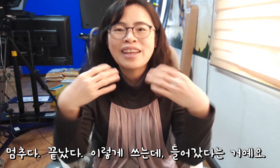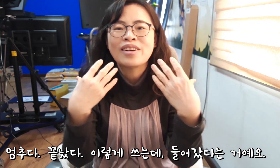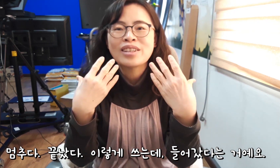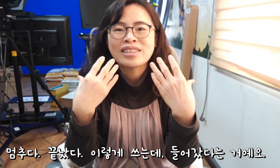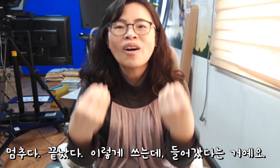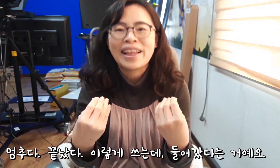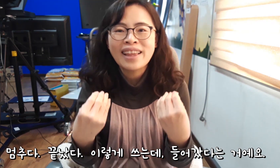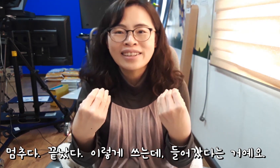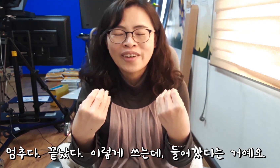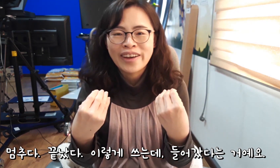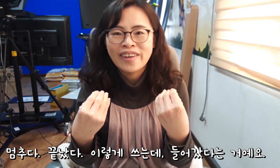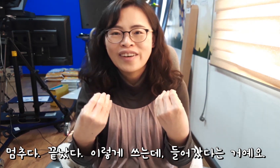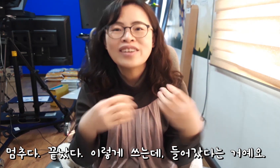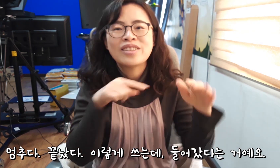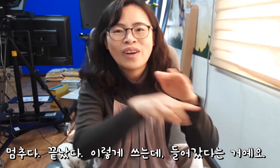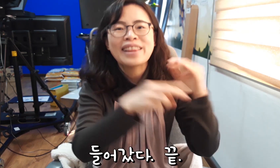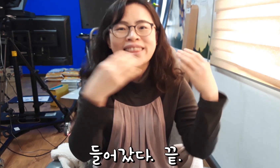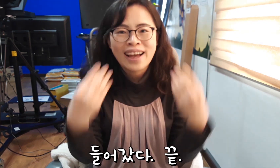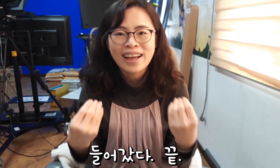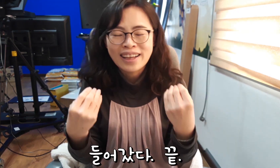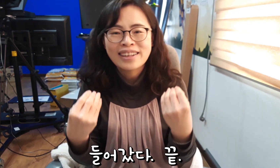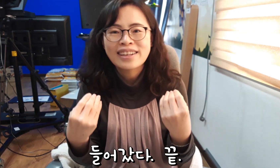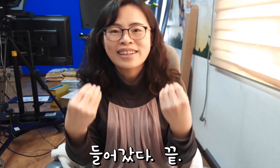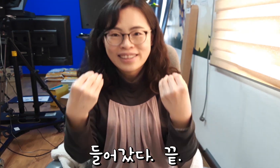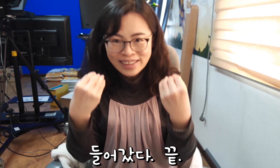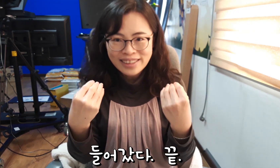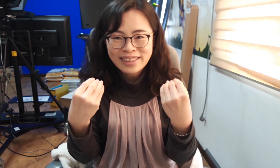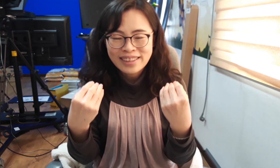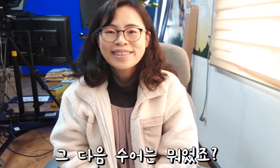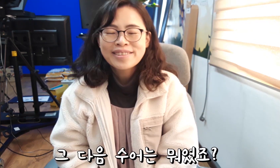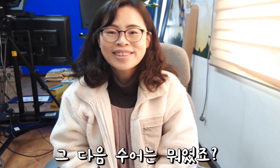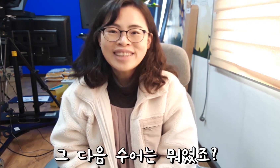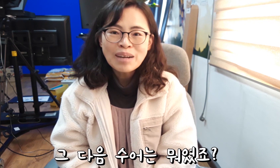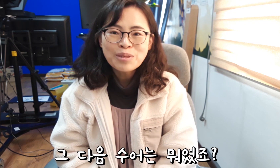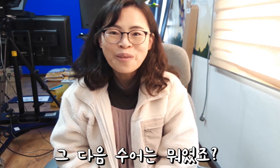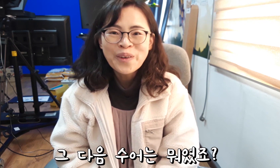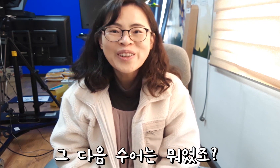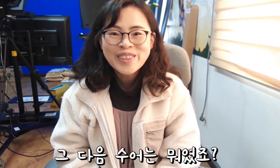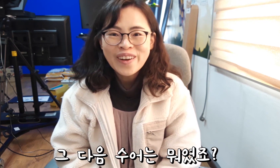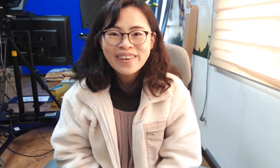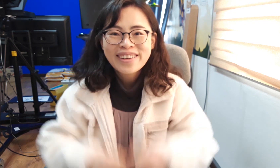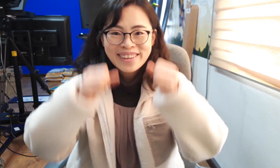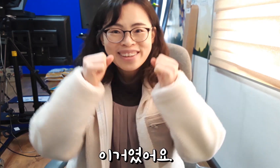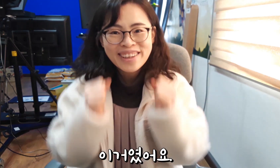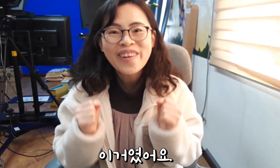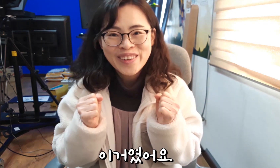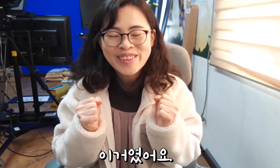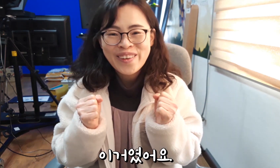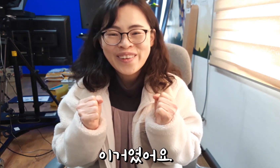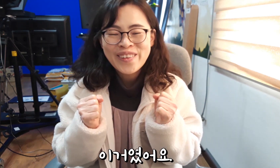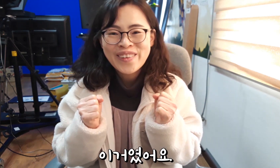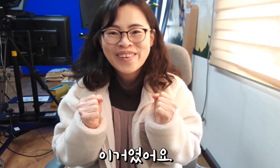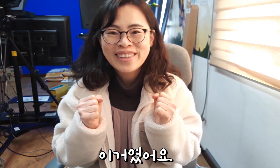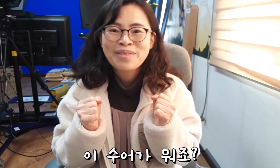여기서 들어갔다는 거예요. 들어갔다, 끝. 그 다음 수어 뭐였죠? 이거였어요. 이게